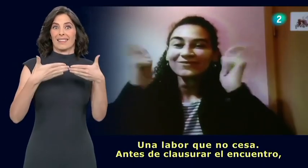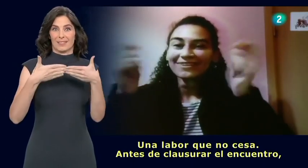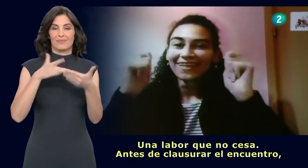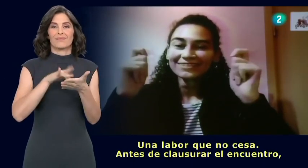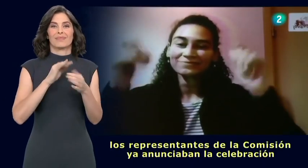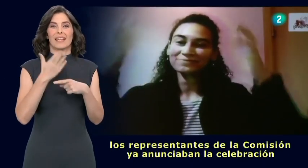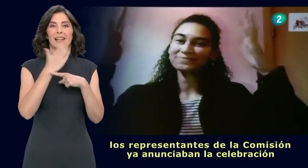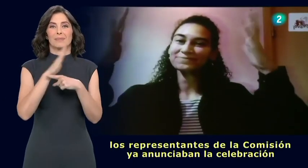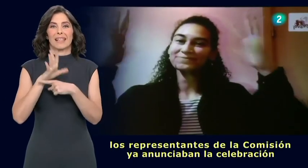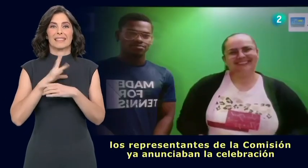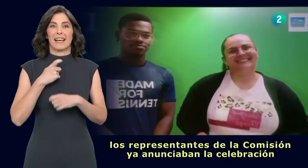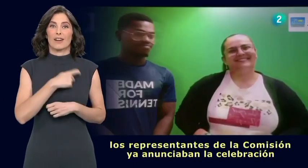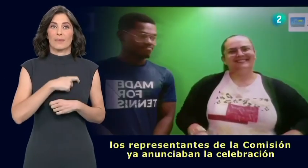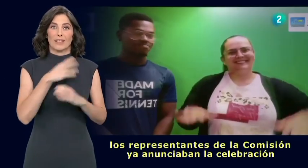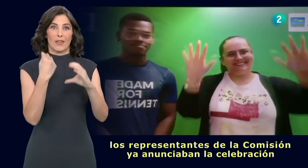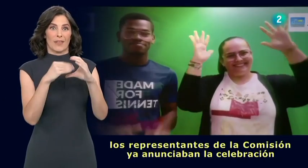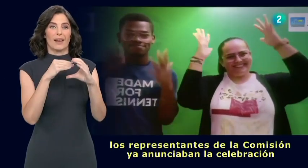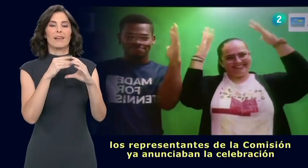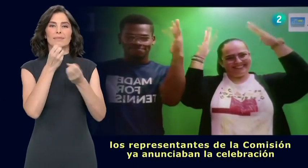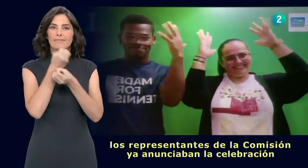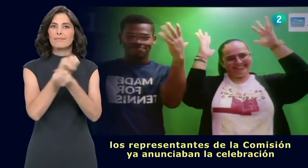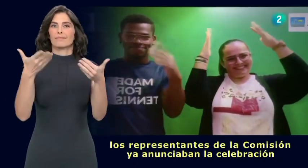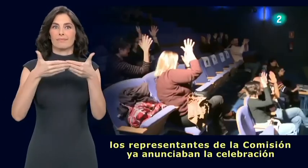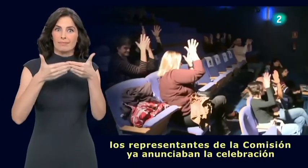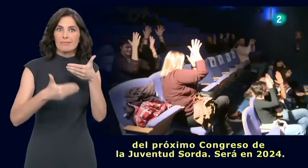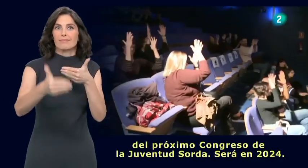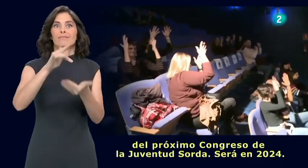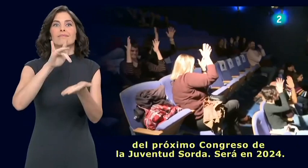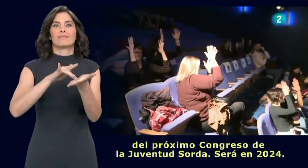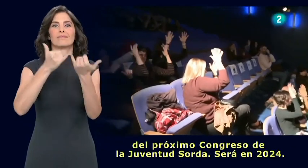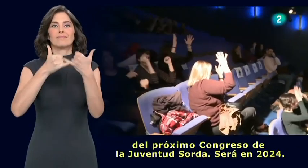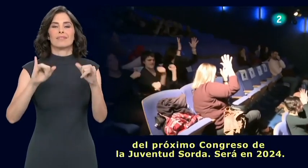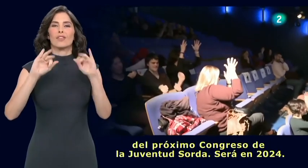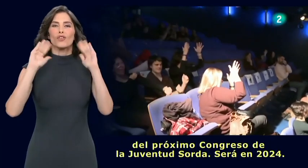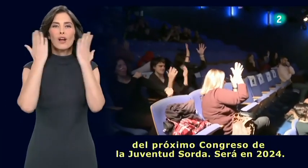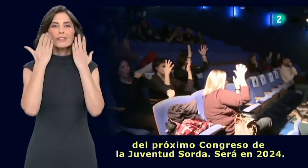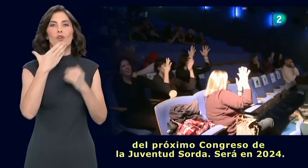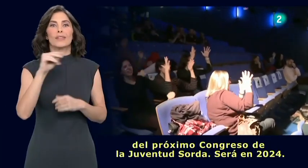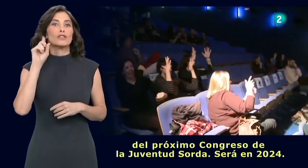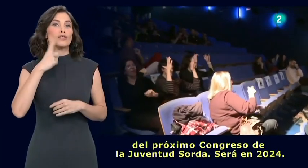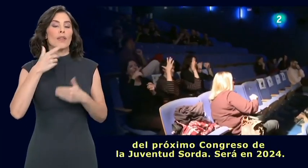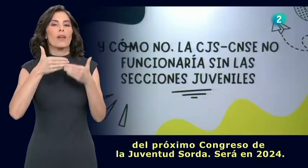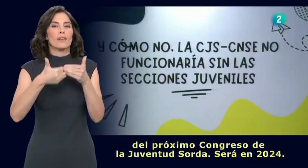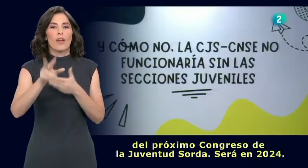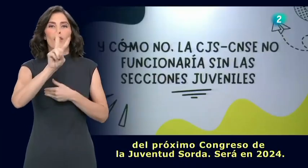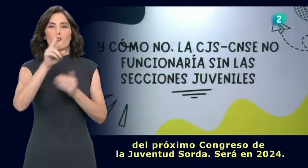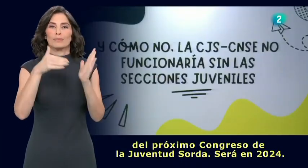encuentro, los representantes de la comisión ya anunciaban la celebración del próximo Congreso de la Juventud Sorda. Será en 2024.